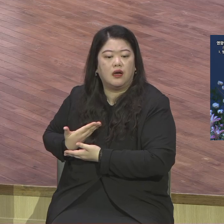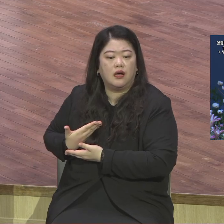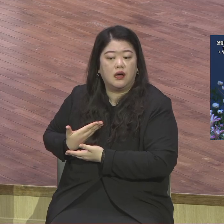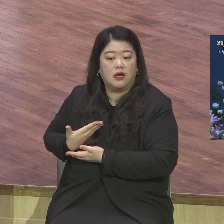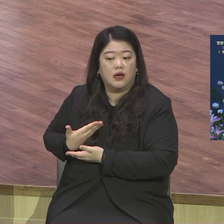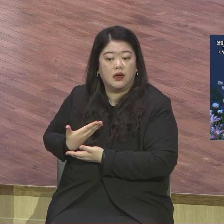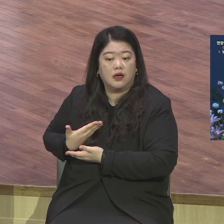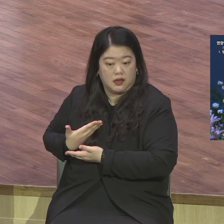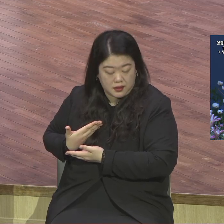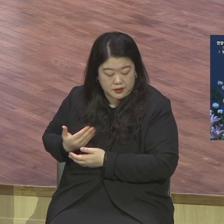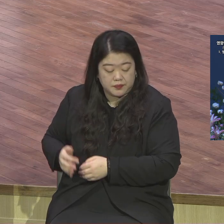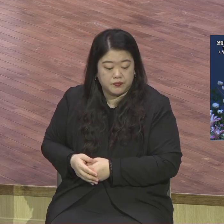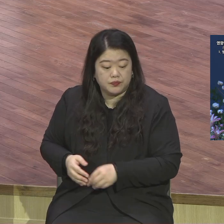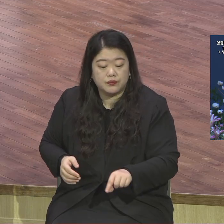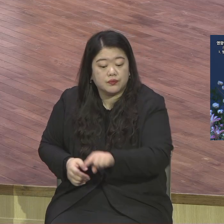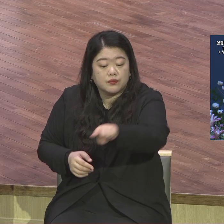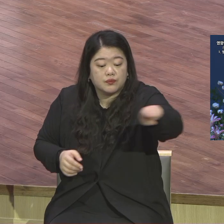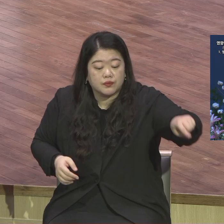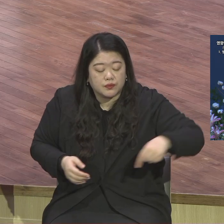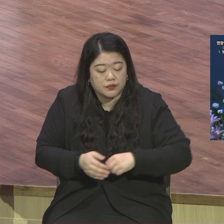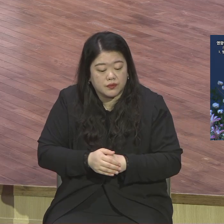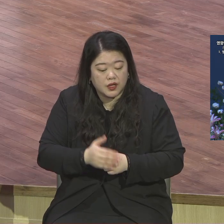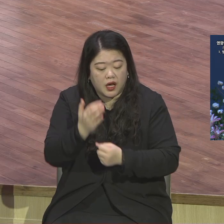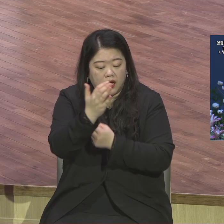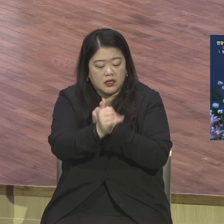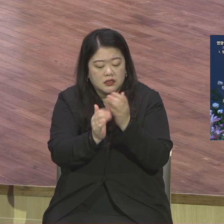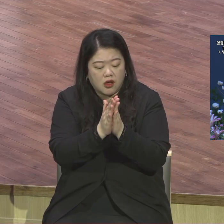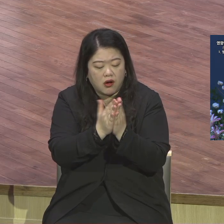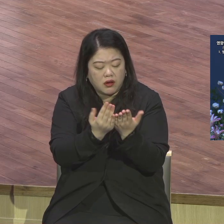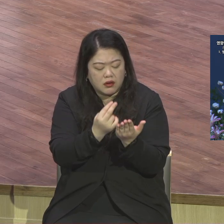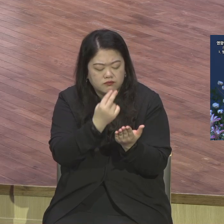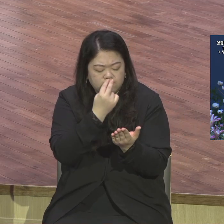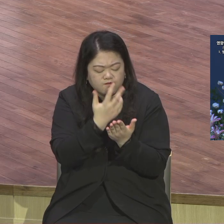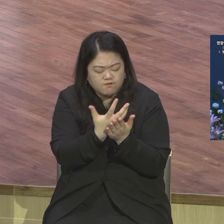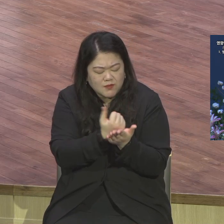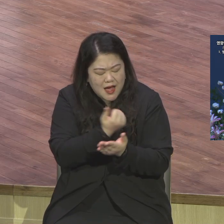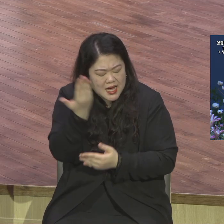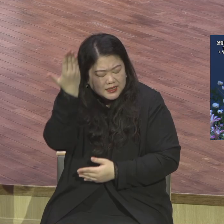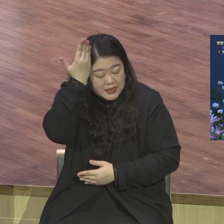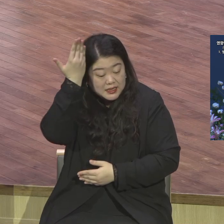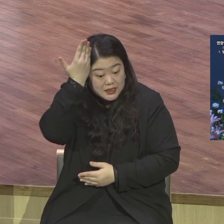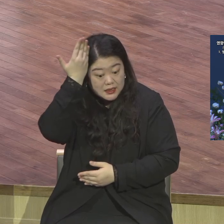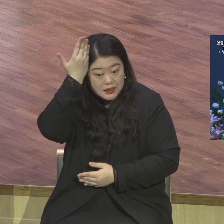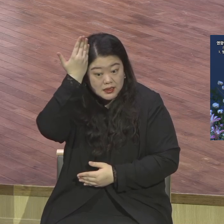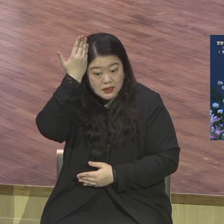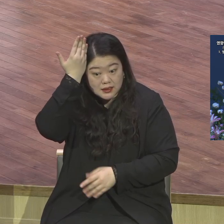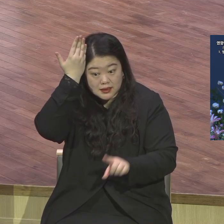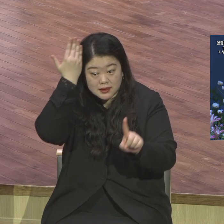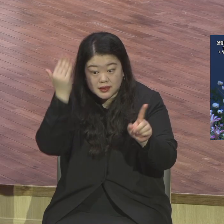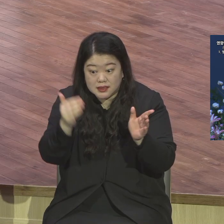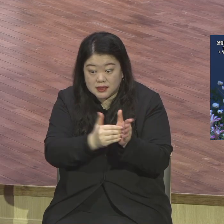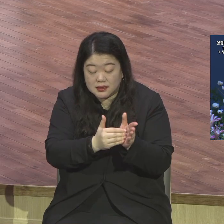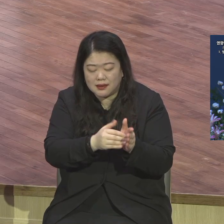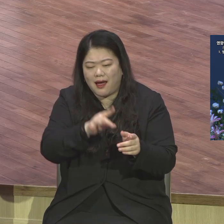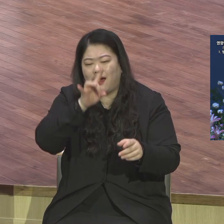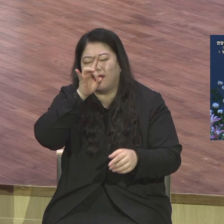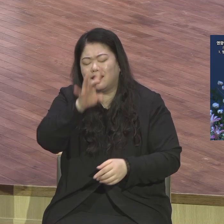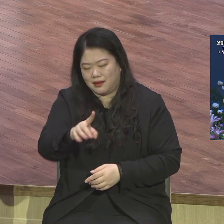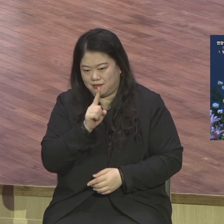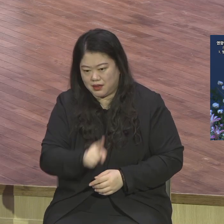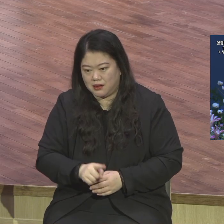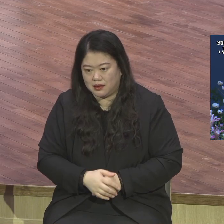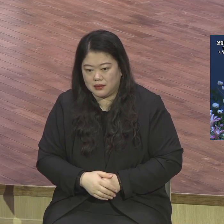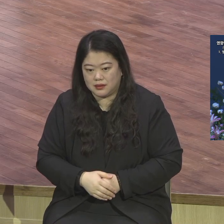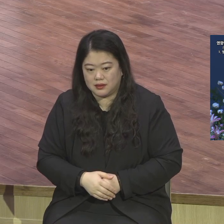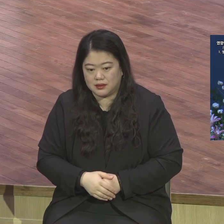입으로만, 지식적으로만 믿는 것으로 멈추어 있어서는 안 된다.